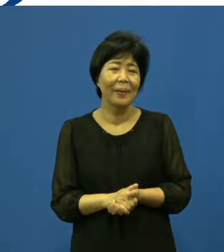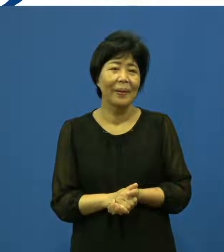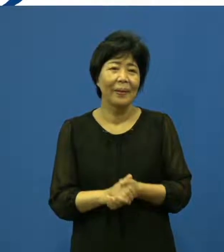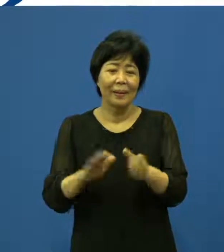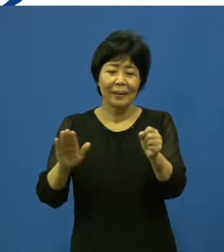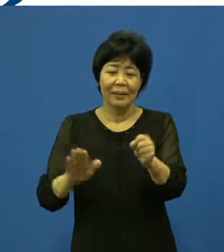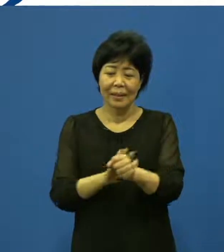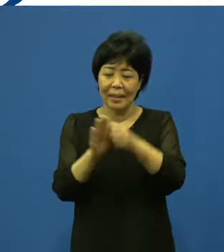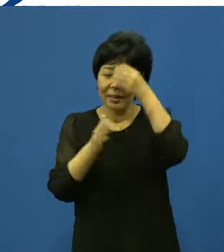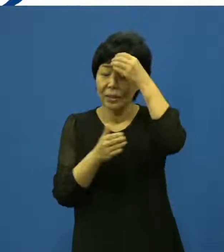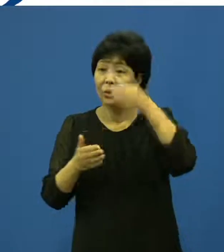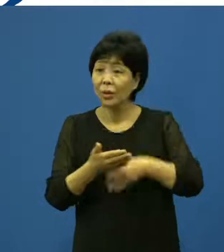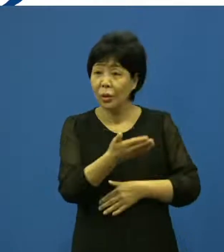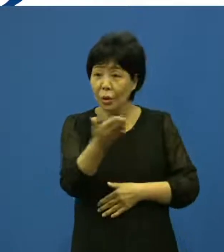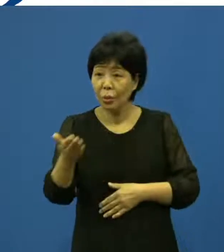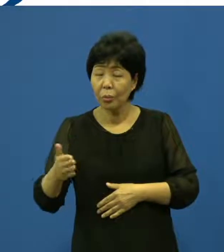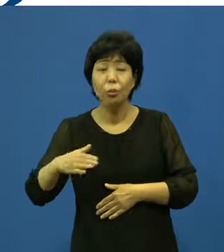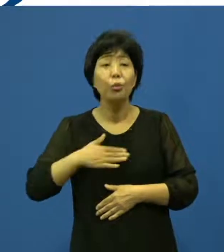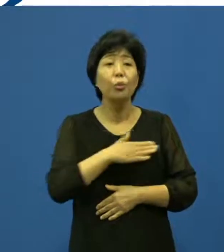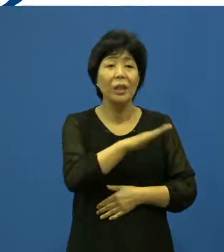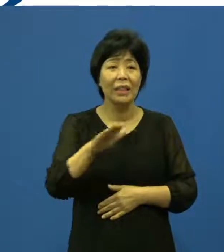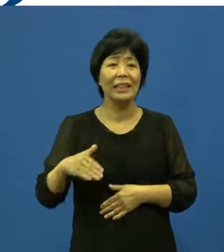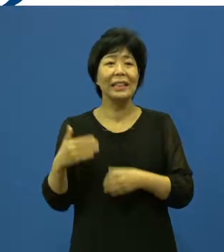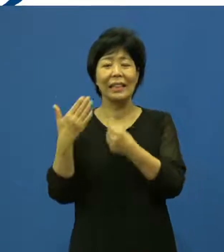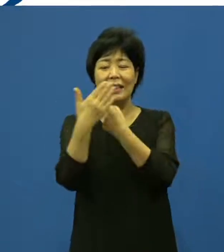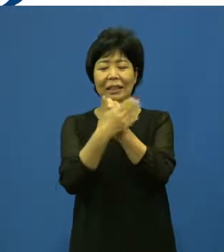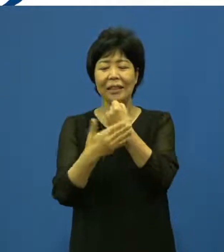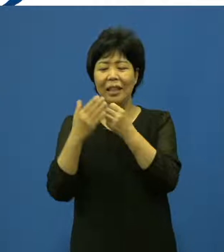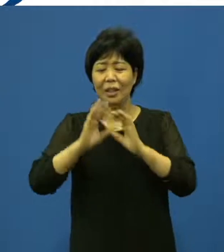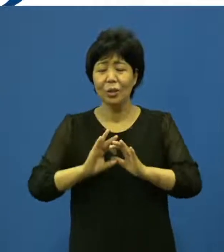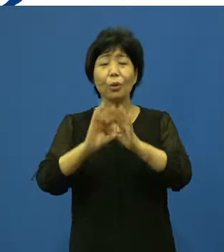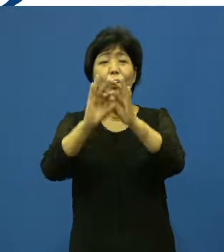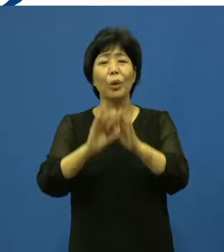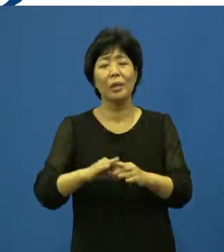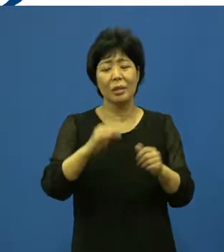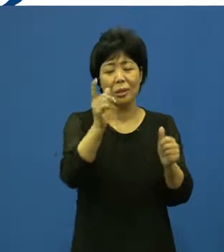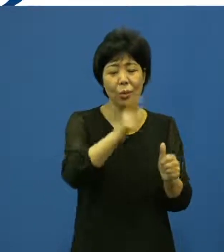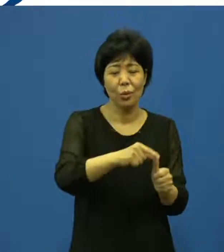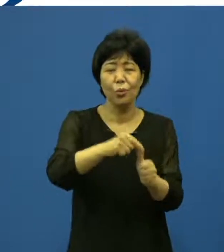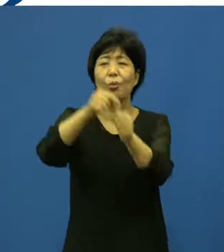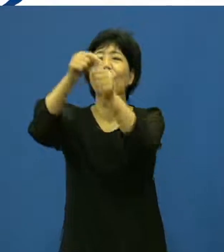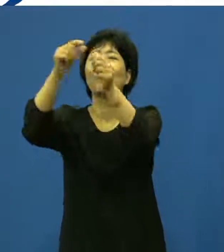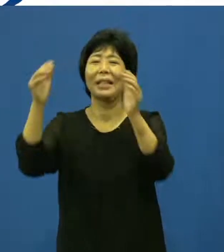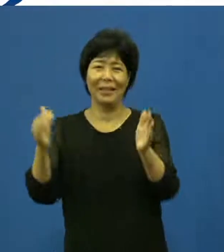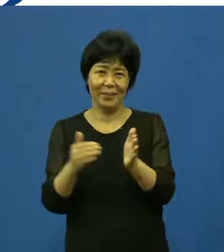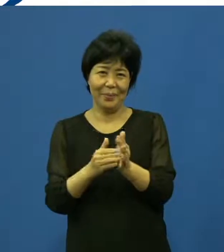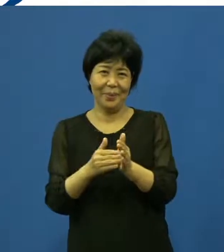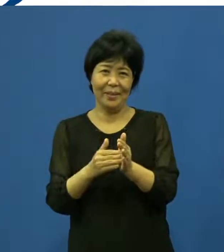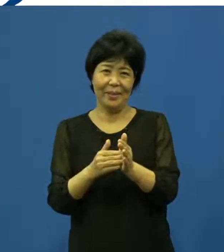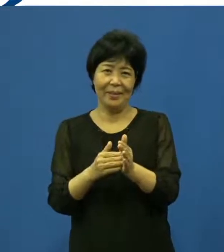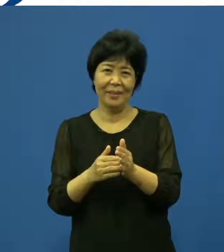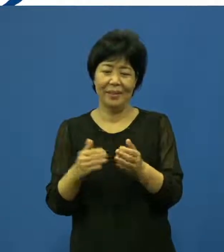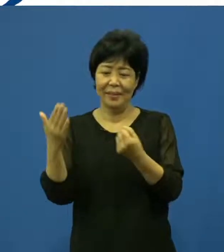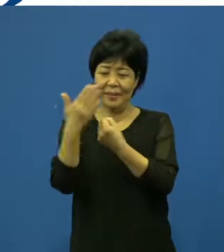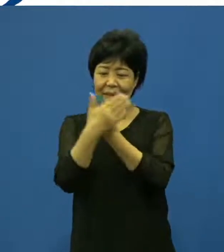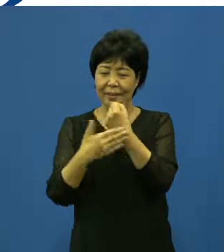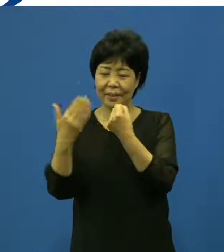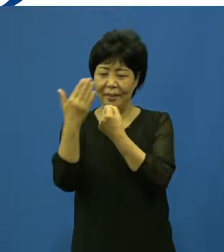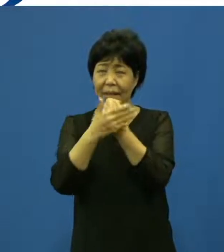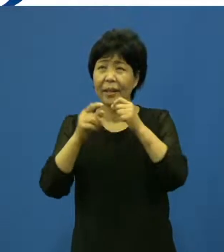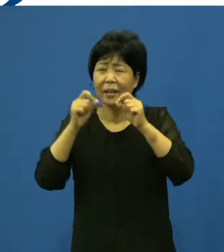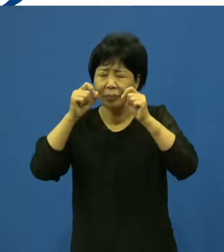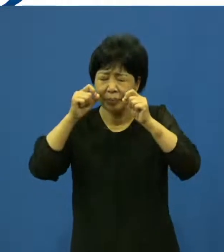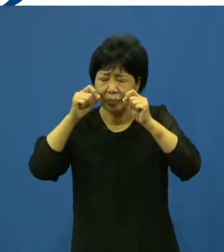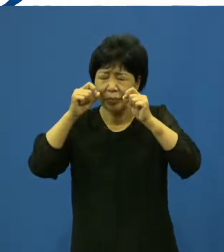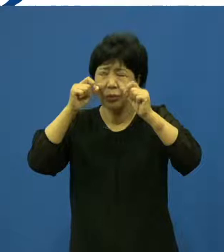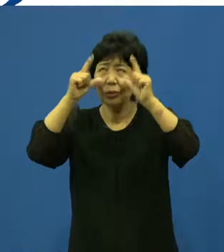사랑하는 성도, 우리는 그 은혜로 구원을 받았고 그 은혜의 힘으로 삽니다. 하나님의 은혜에 눈을 뜬 사람은 이제